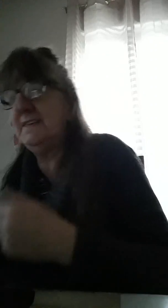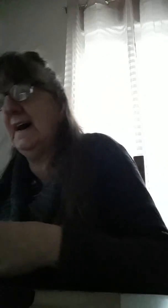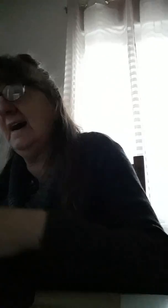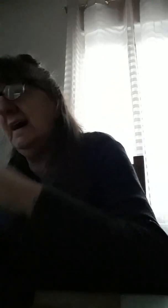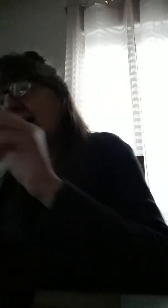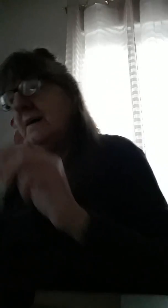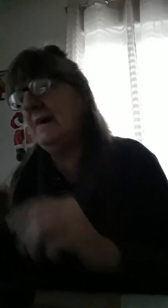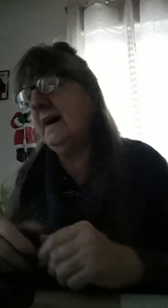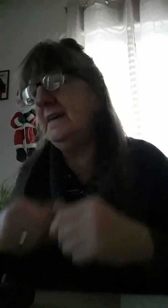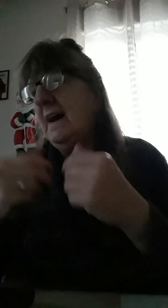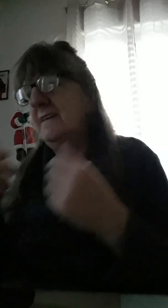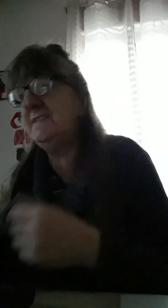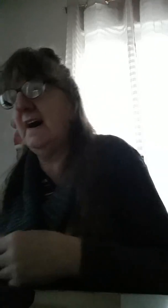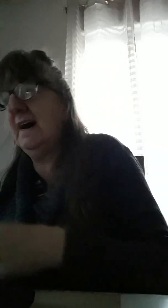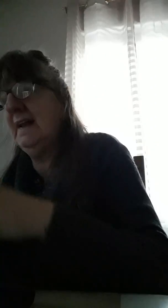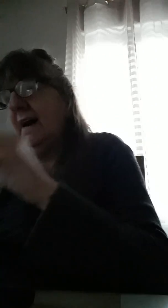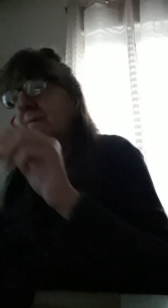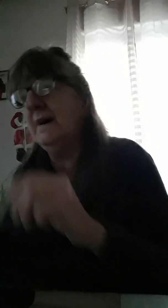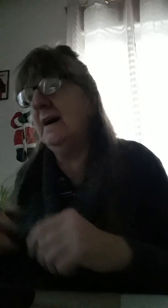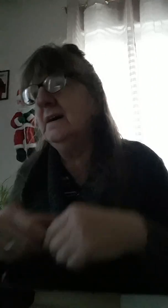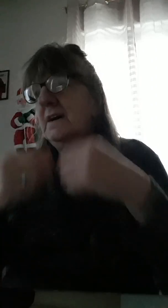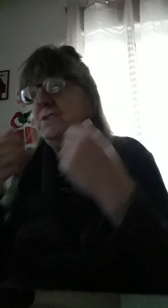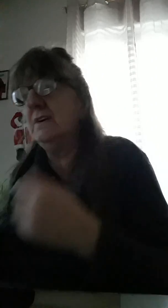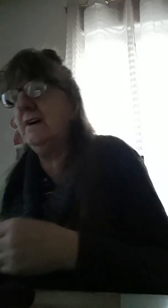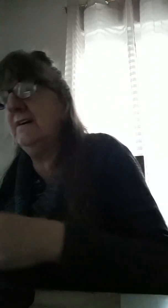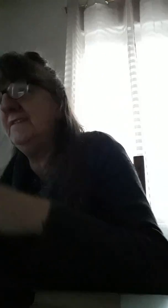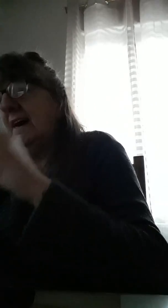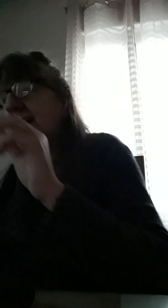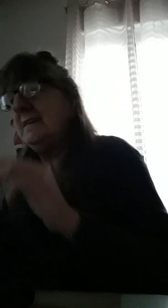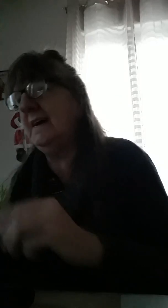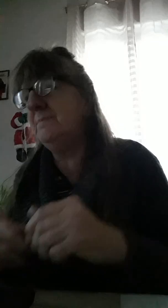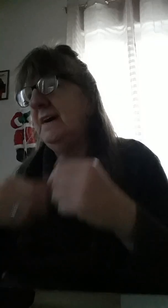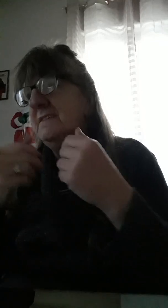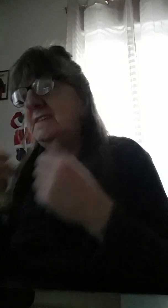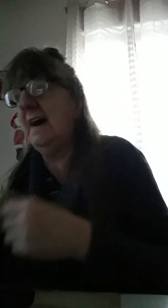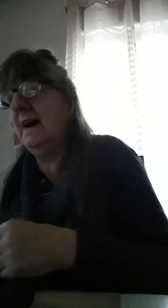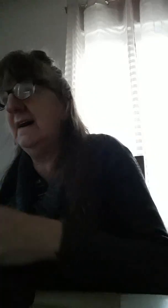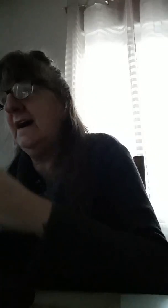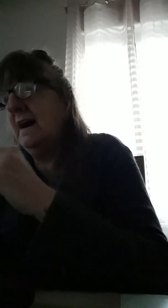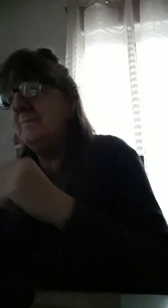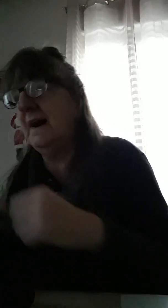sama, ya salama, je reviendrai, bé salama.